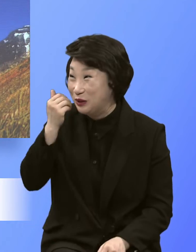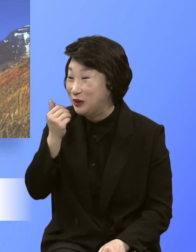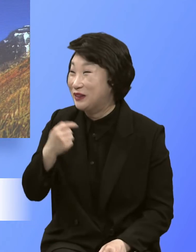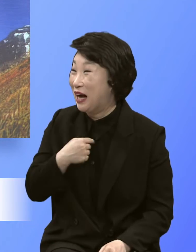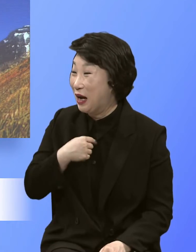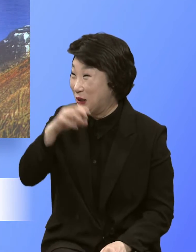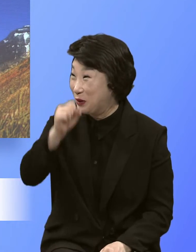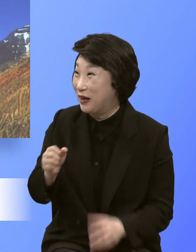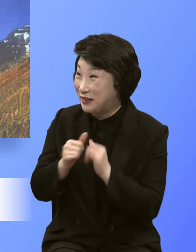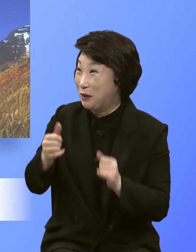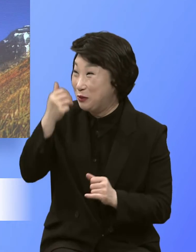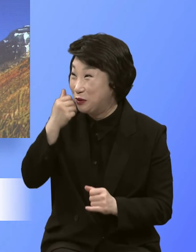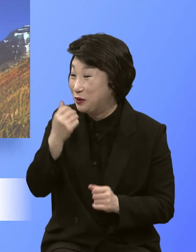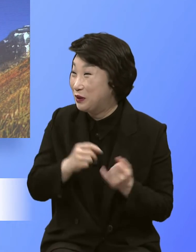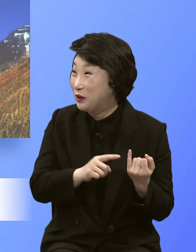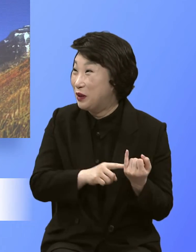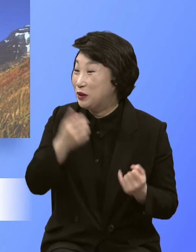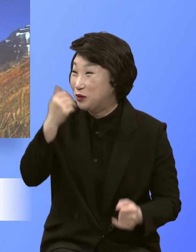누가 나를 좋아해요?